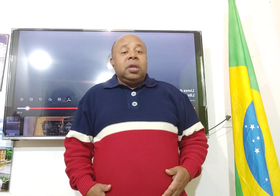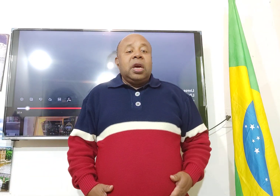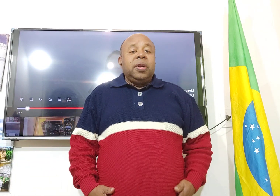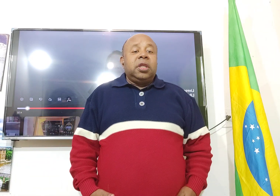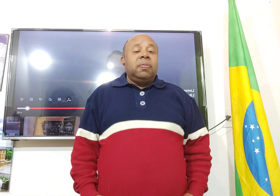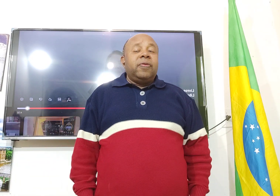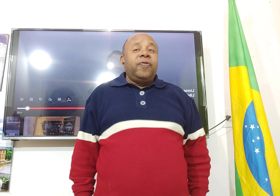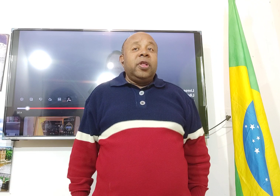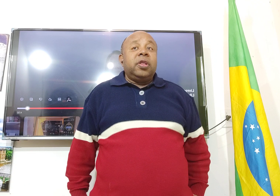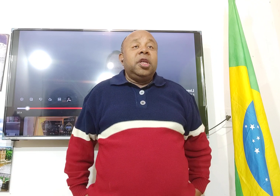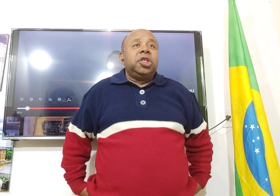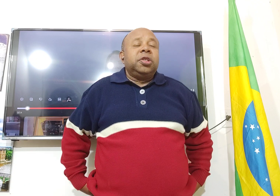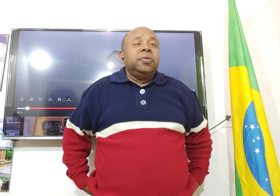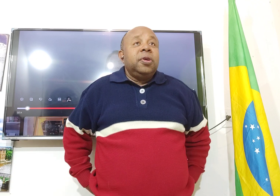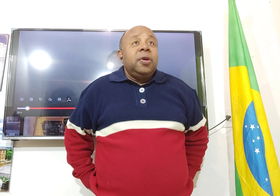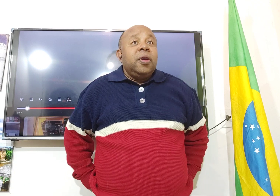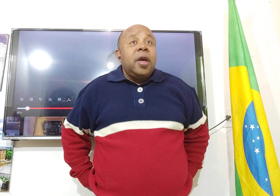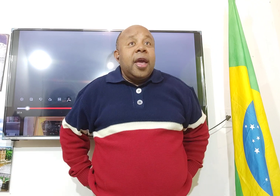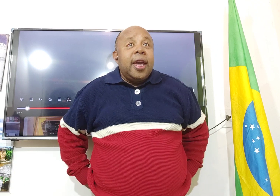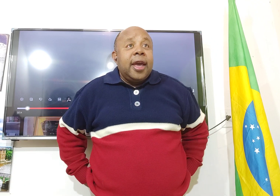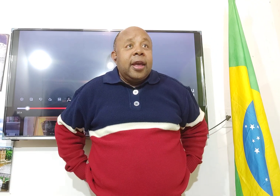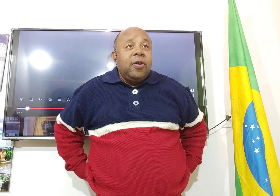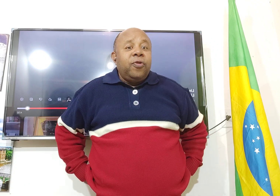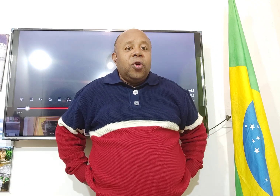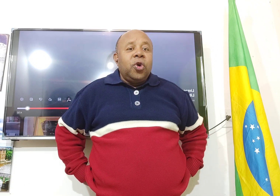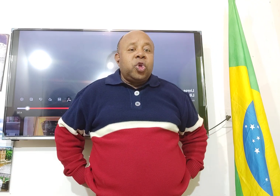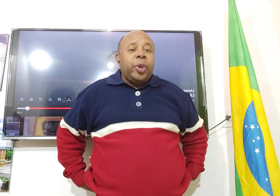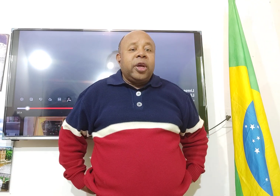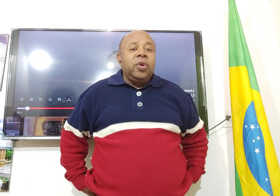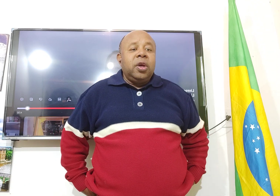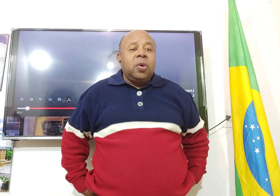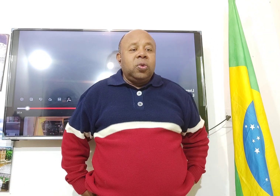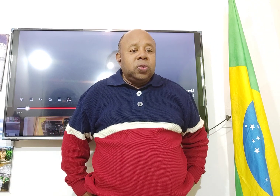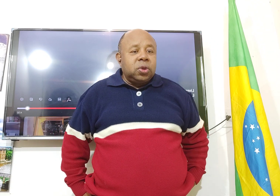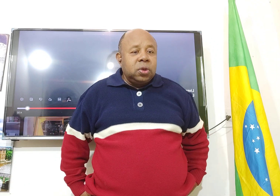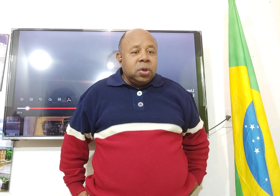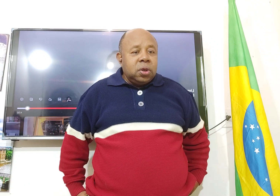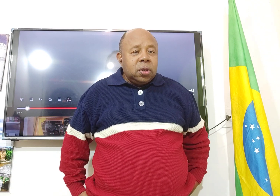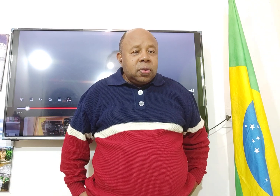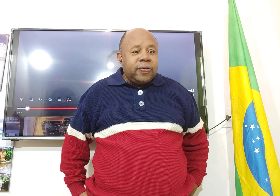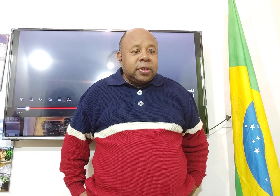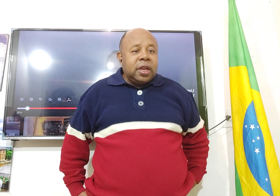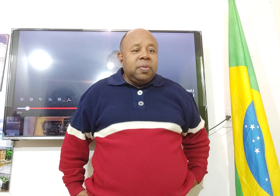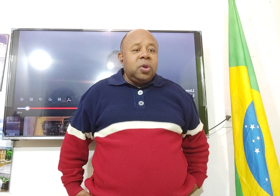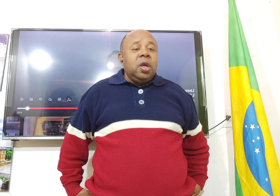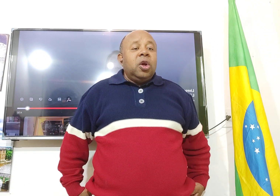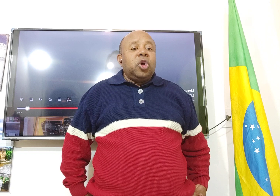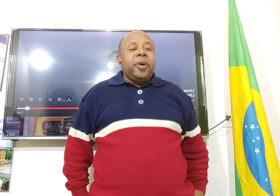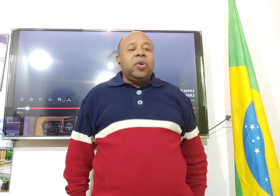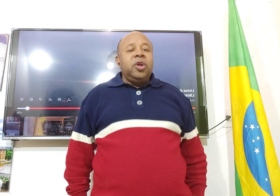Não, então, vamos fazer o seguinte. Eu tô para reunir com alguns. Falta 10 minutos. Eu tô para reunir com